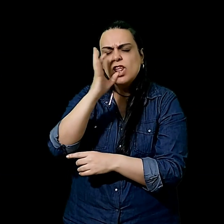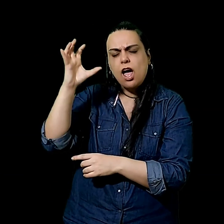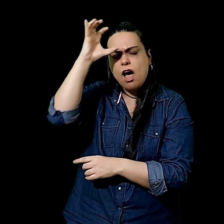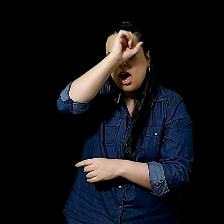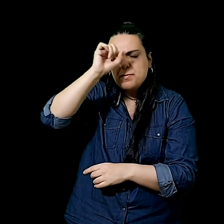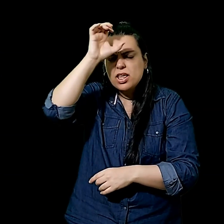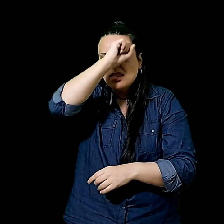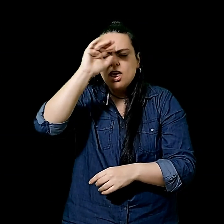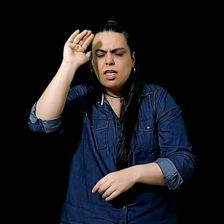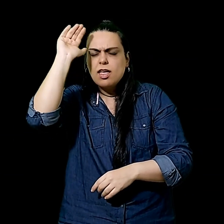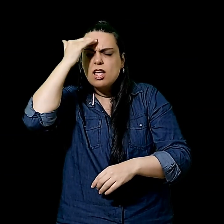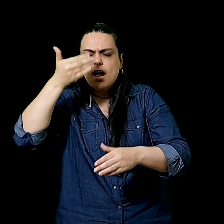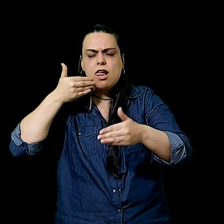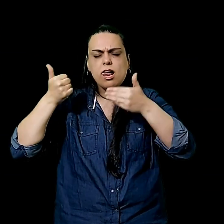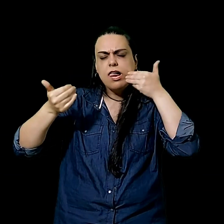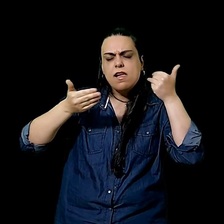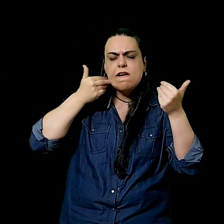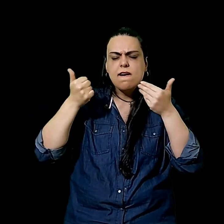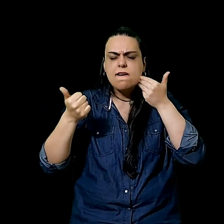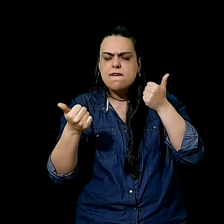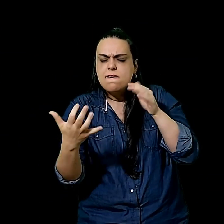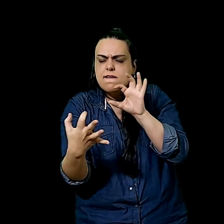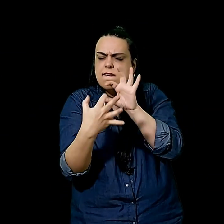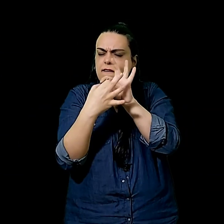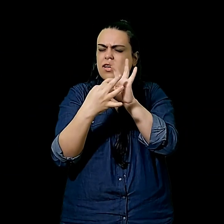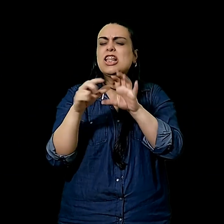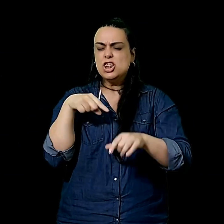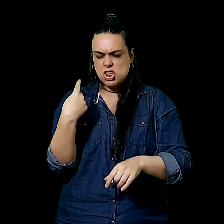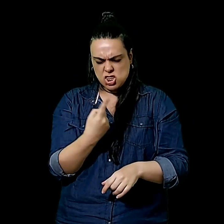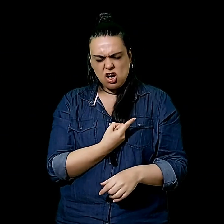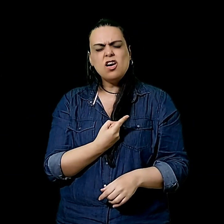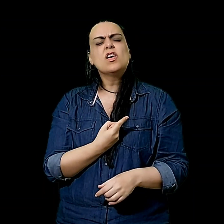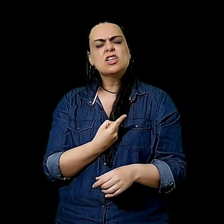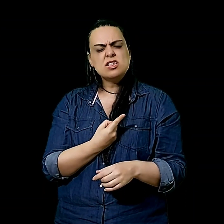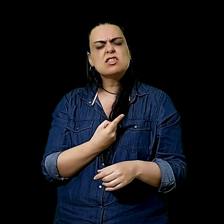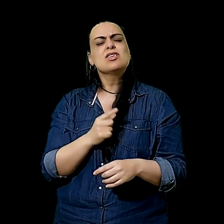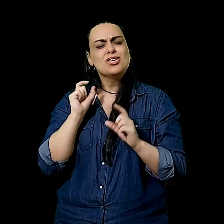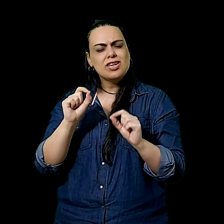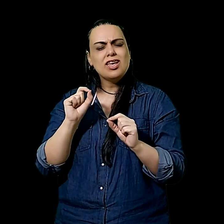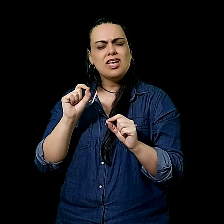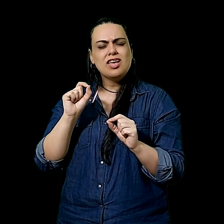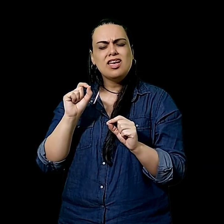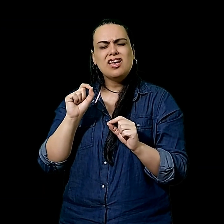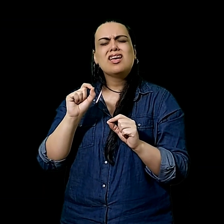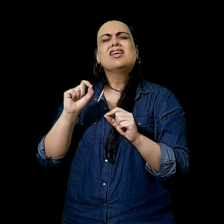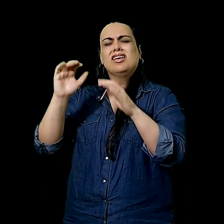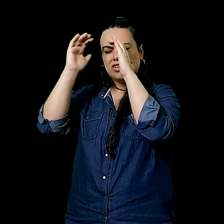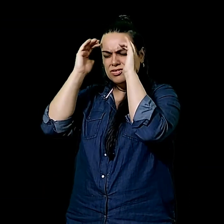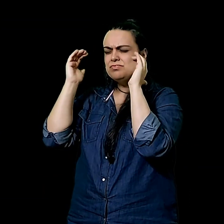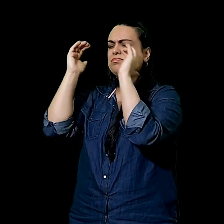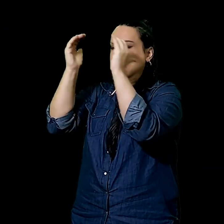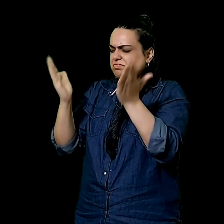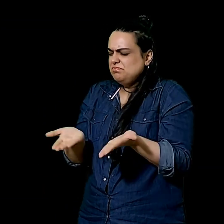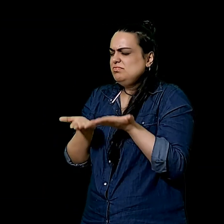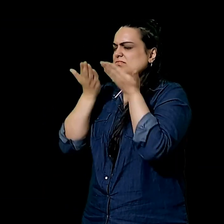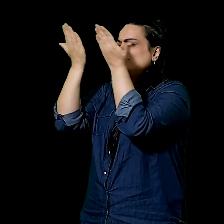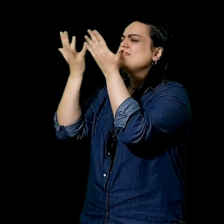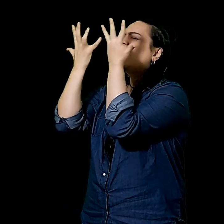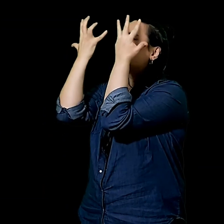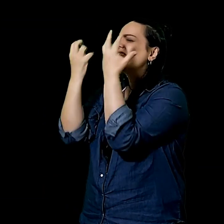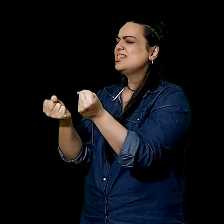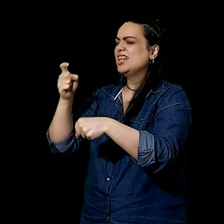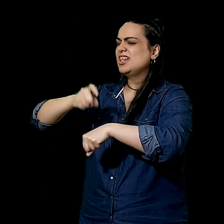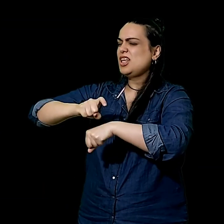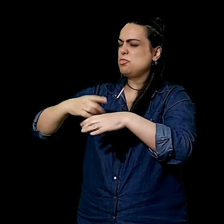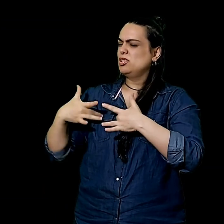a entender, nós estamos nos submetendo e estamos com isso Te oferecendo e Te pedindo, recebe o nosso tempo